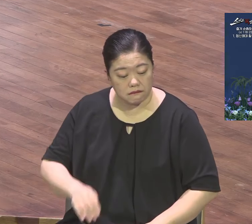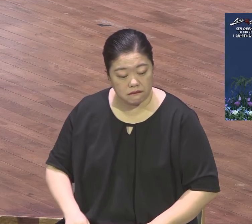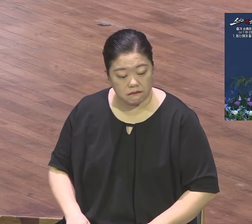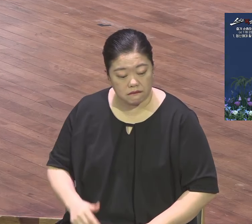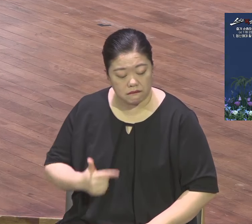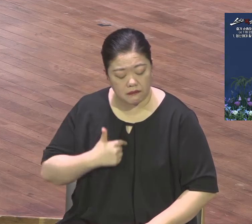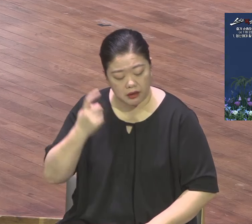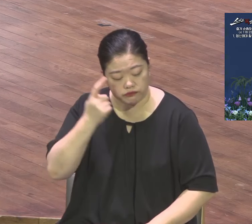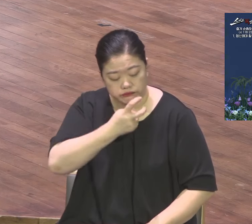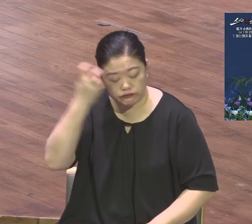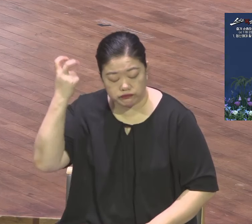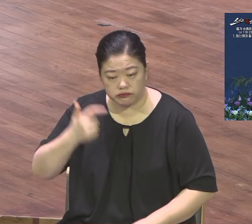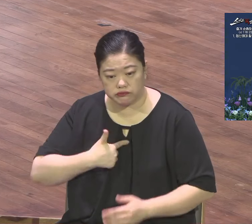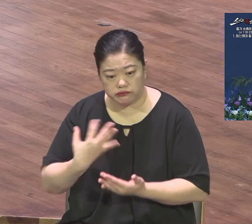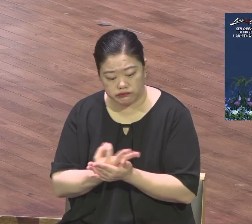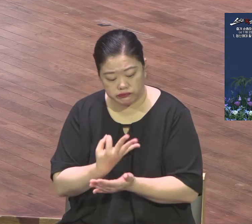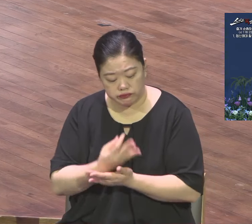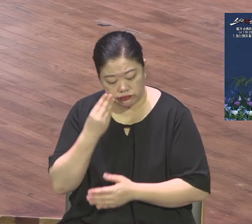안 들어.